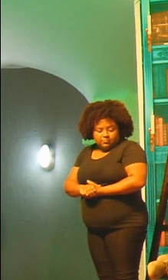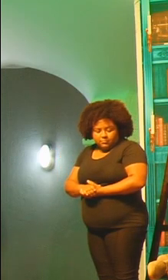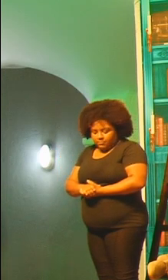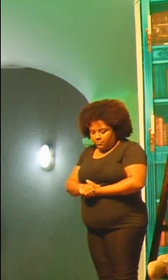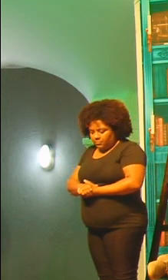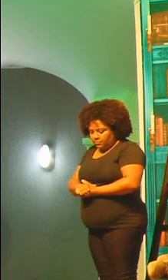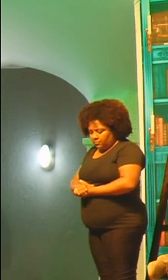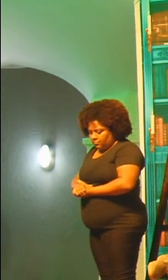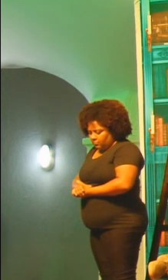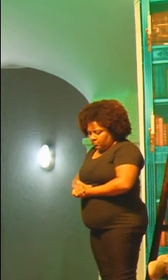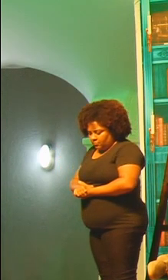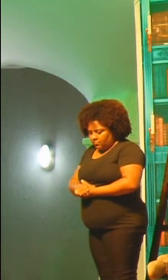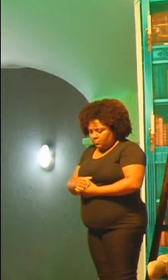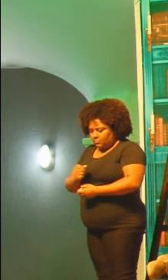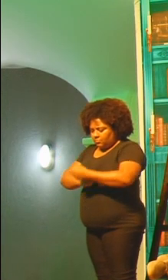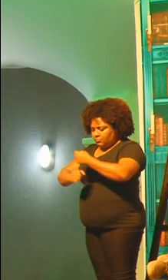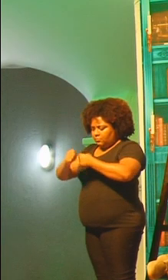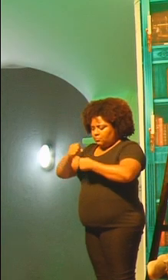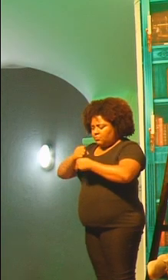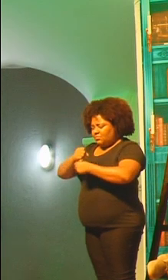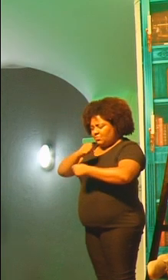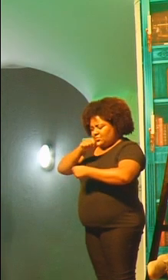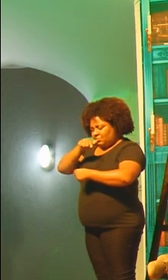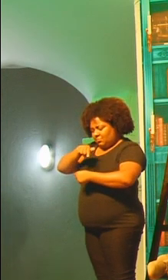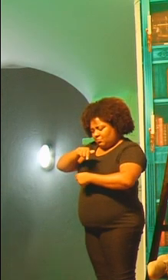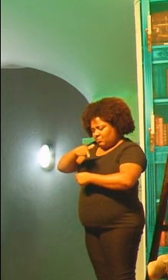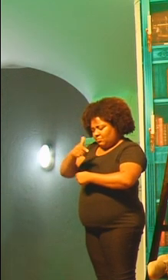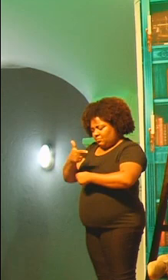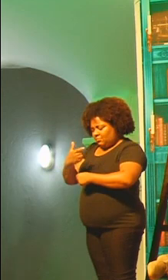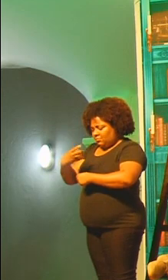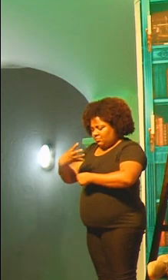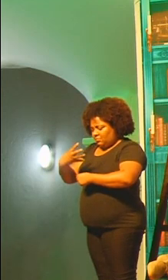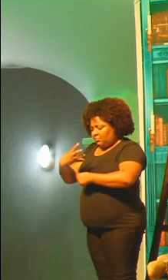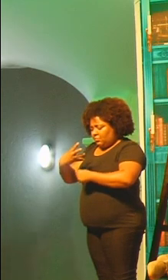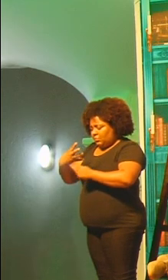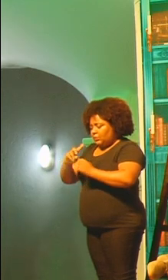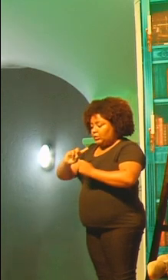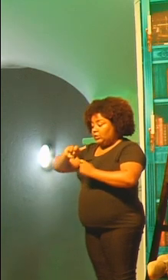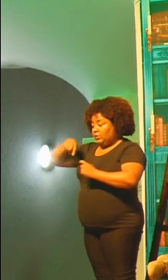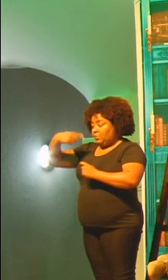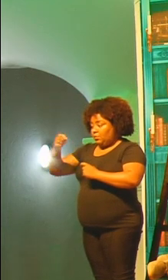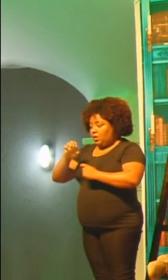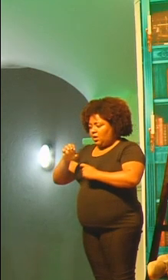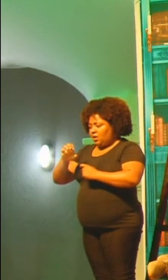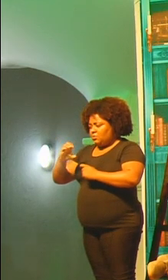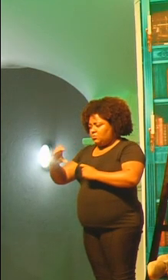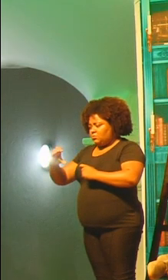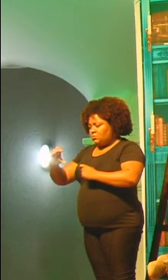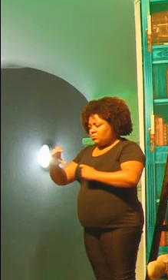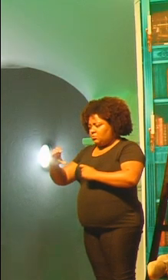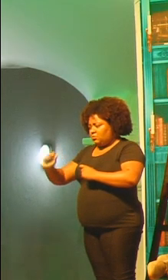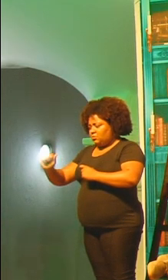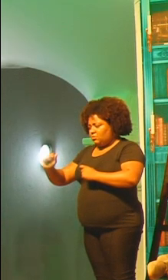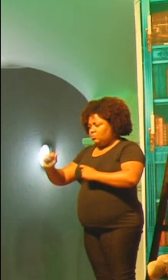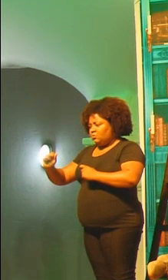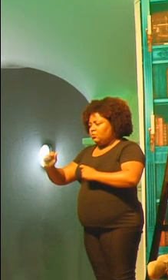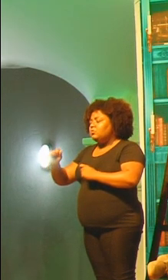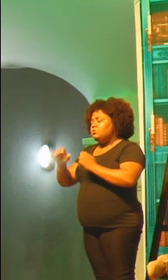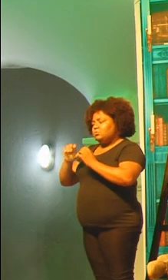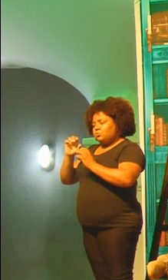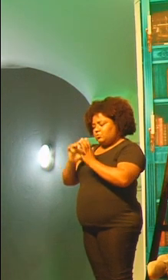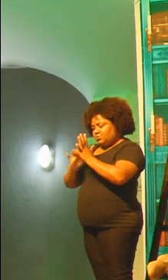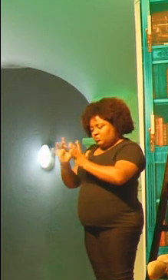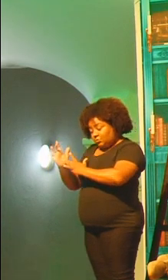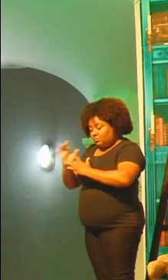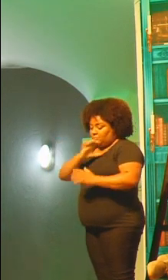No ano 724 depois de Cristo, um sujeito chamado Abu Abdalá, nosso ancestral